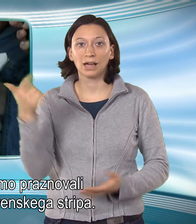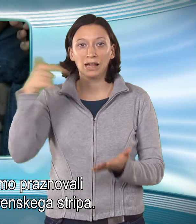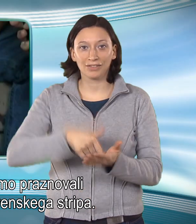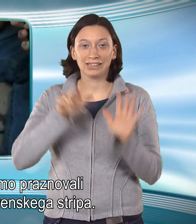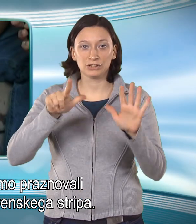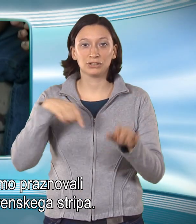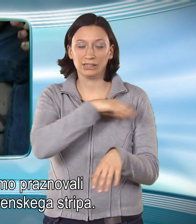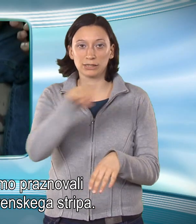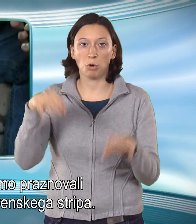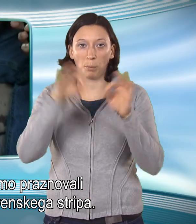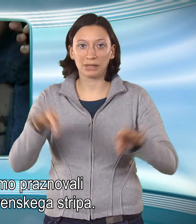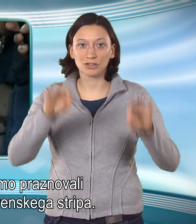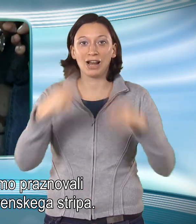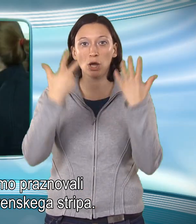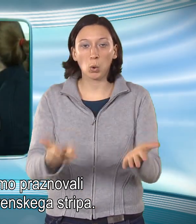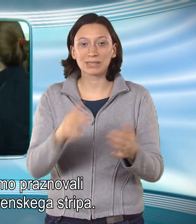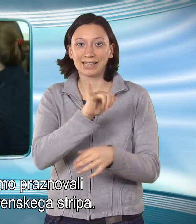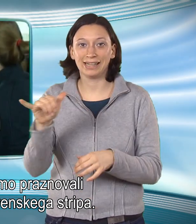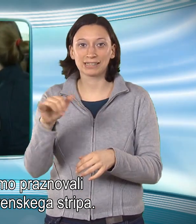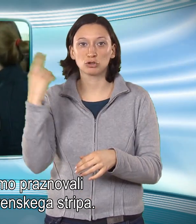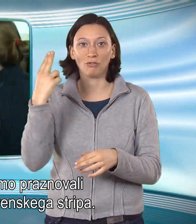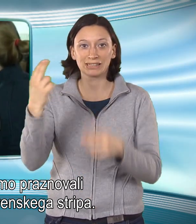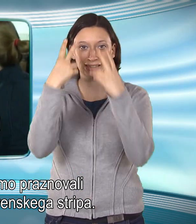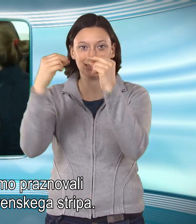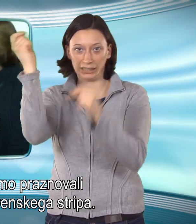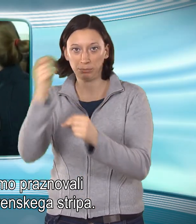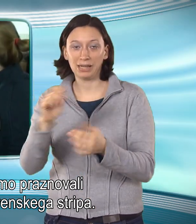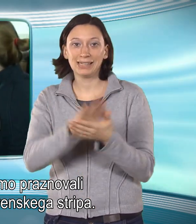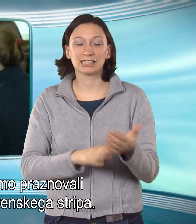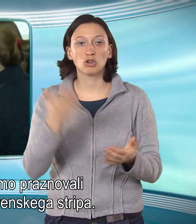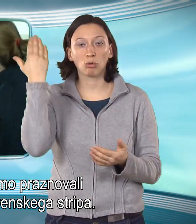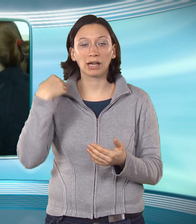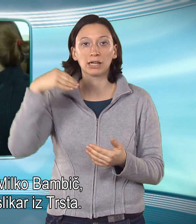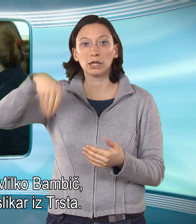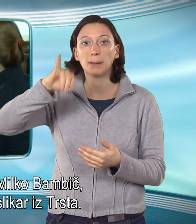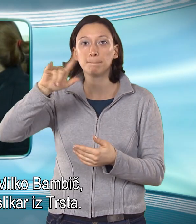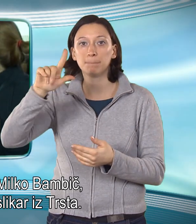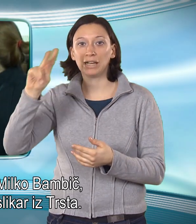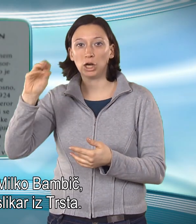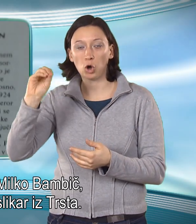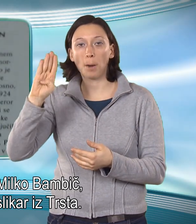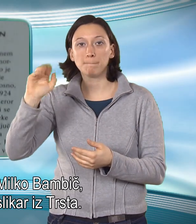Leta 2007 smo praznovali 80-letnico slovenskega stripa. Začel ga je Milko